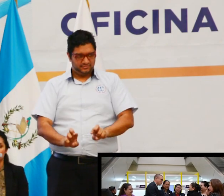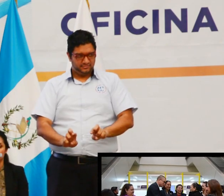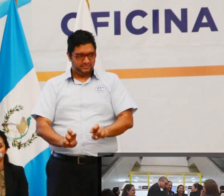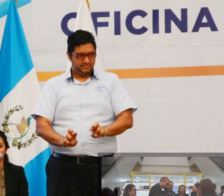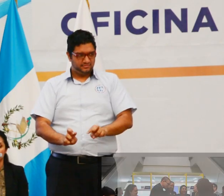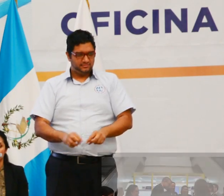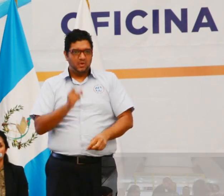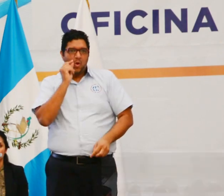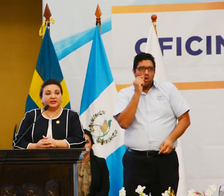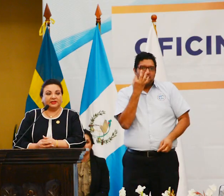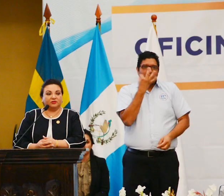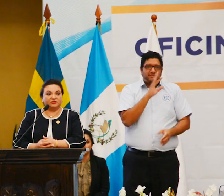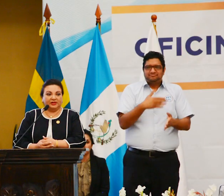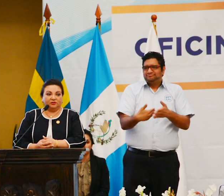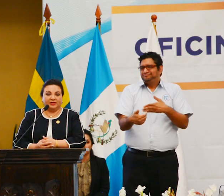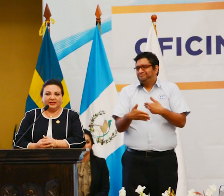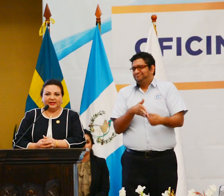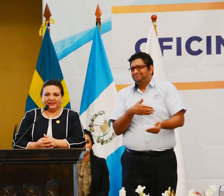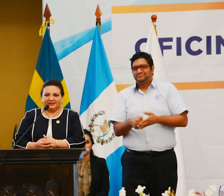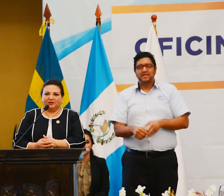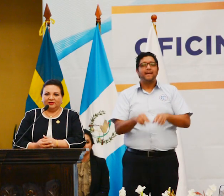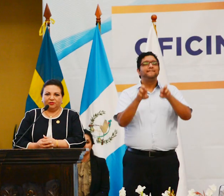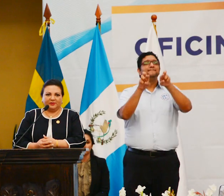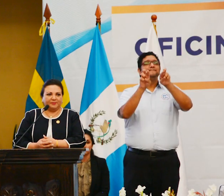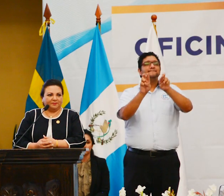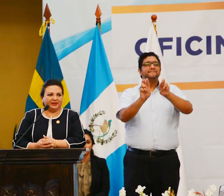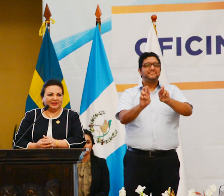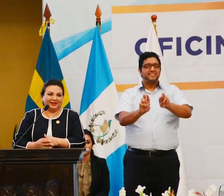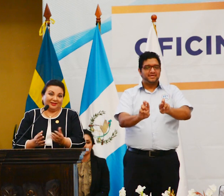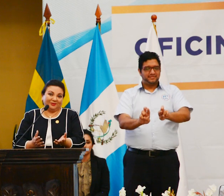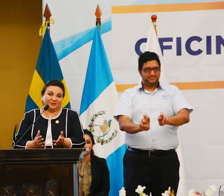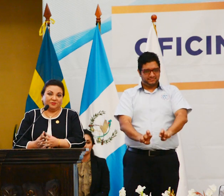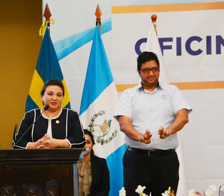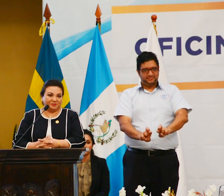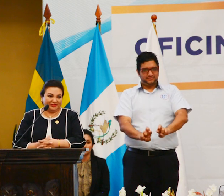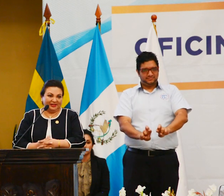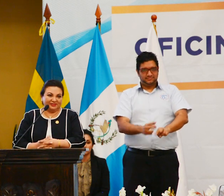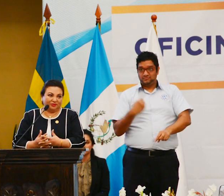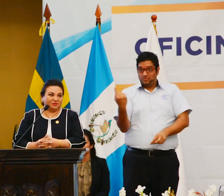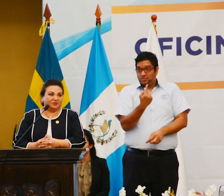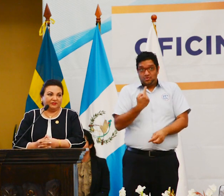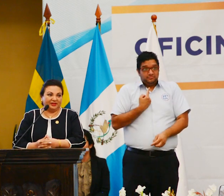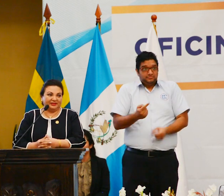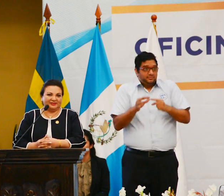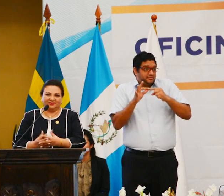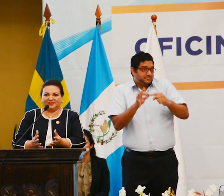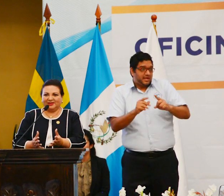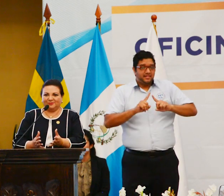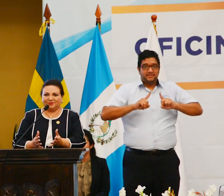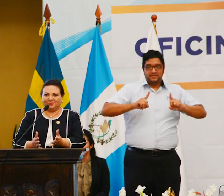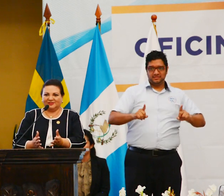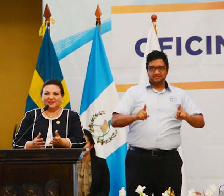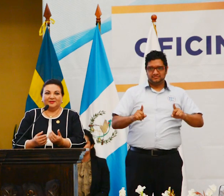discapacidad. Eso es muy importante conocerlo y decirlo en forma apropiada, ya que todos somos especiales, todos somos diferentes, si